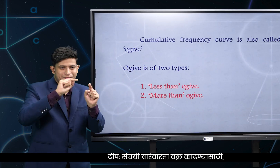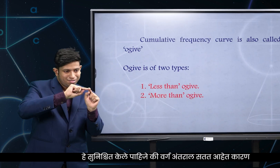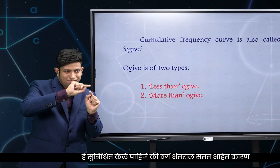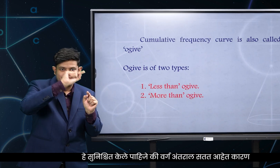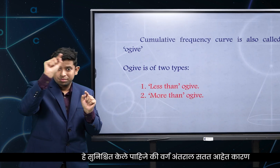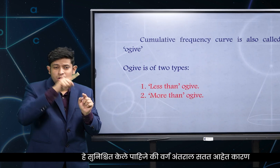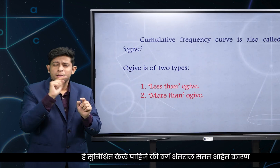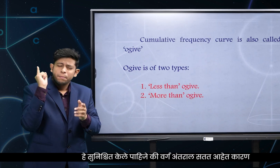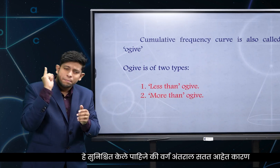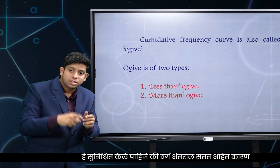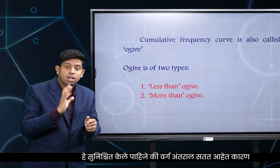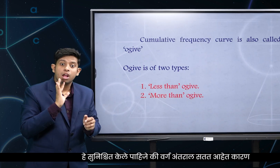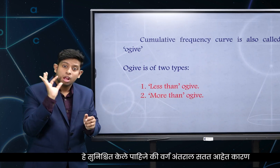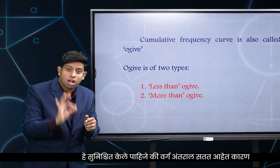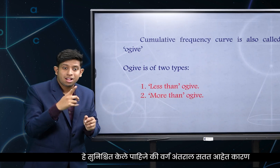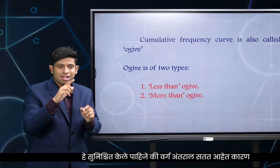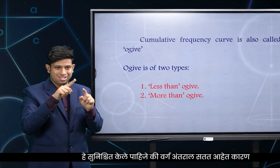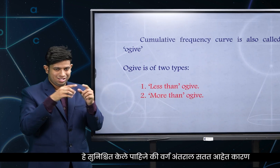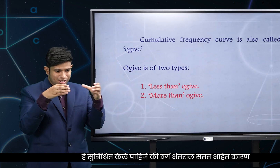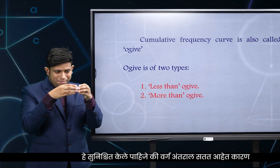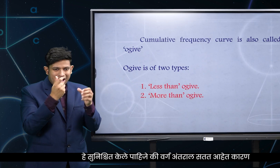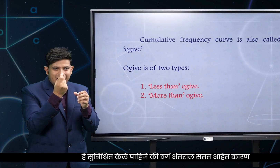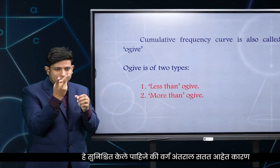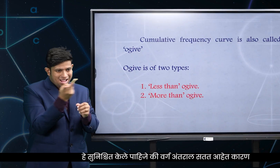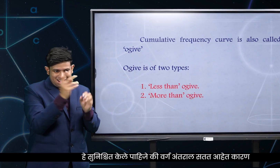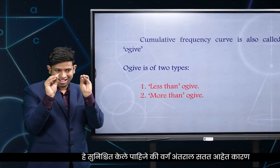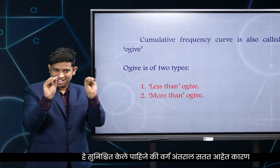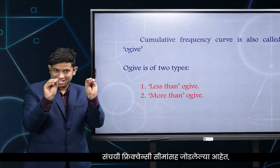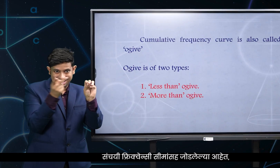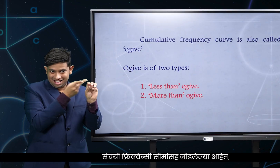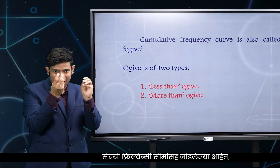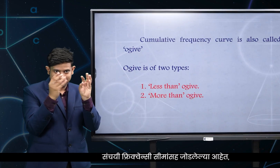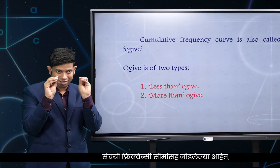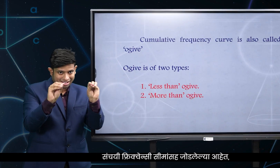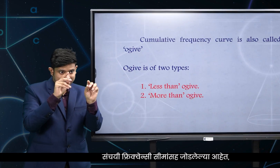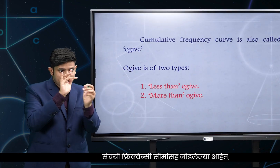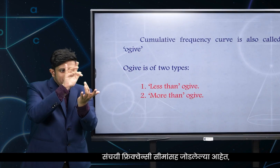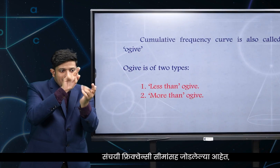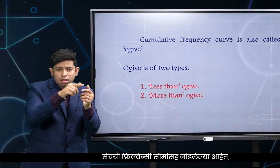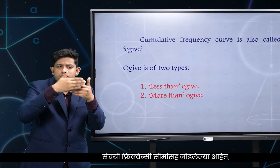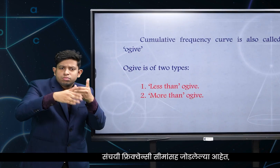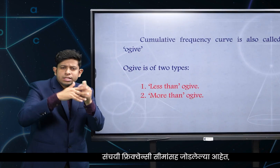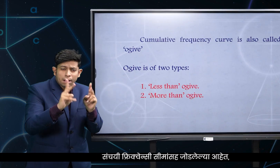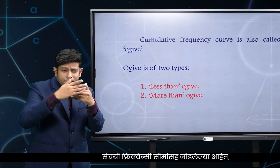हे सुनिश्चित केले पाहिजे की वर्ग अंतराल सतत आहेत, कारण संचयी फ्रिक्वेन्सी सीमांसह जोडलेल्या